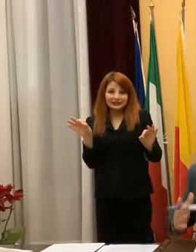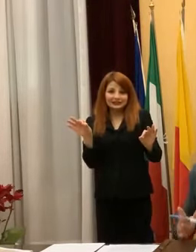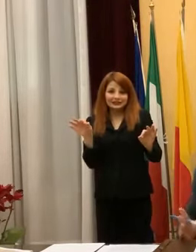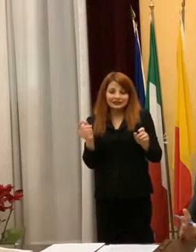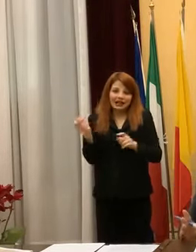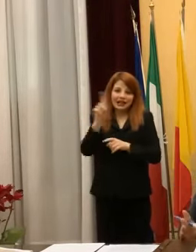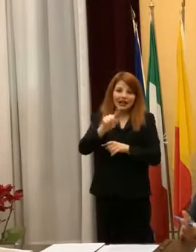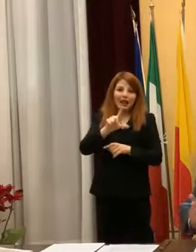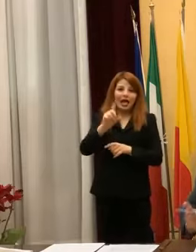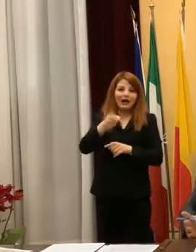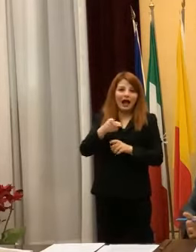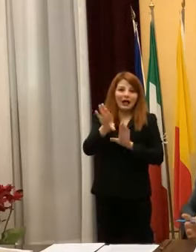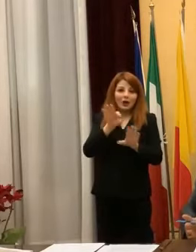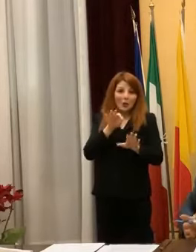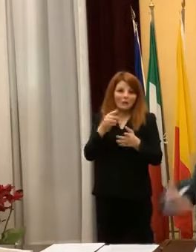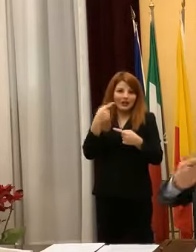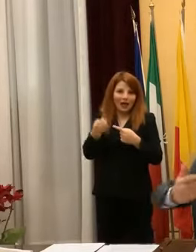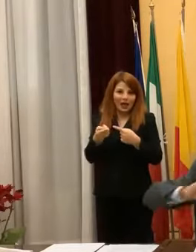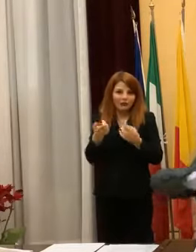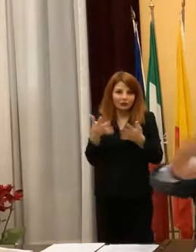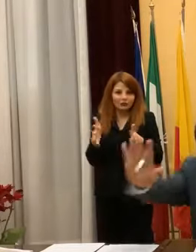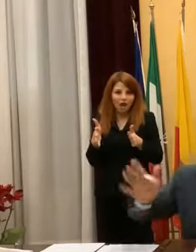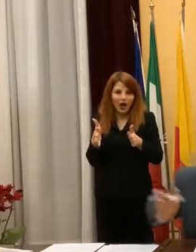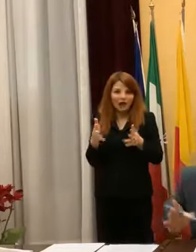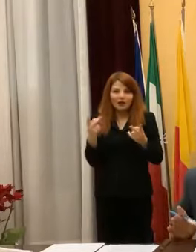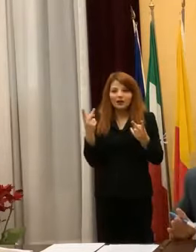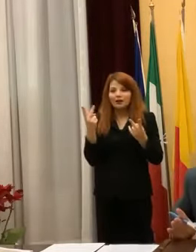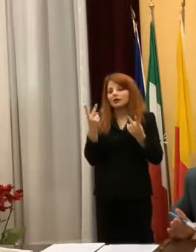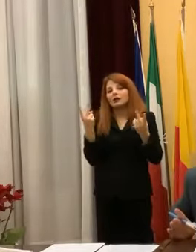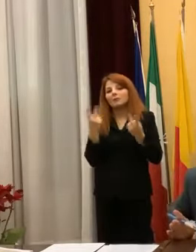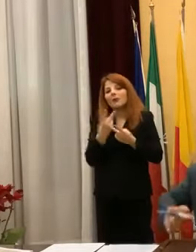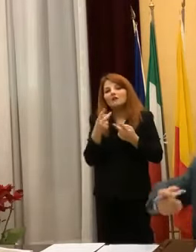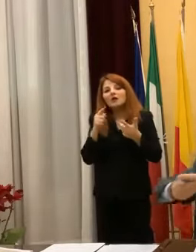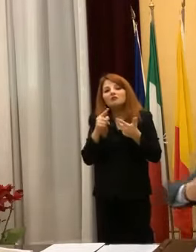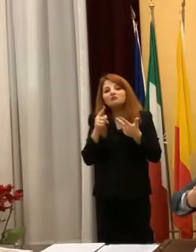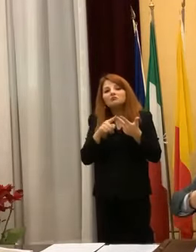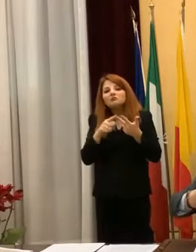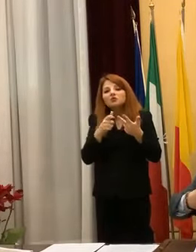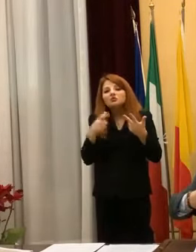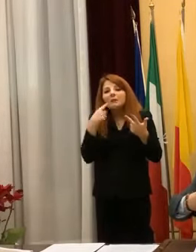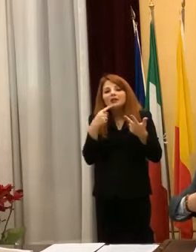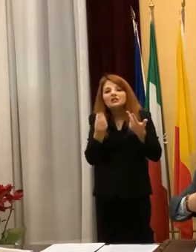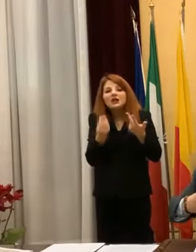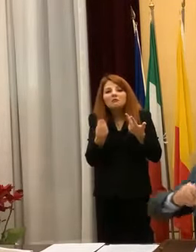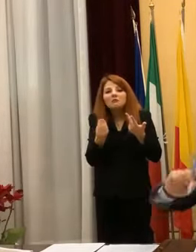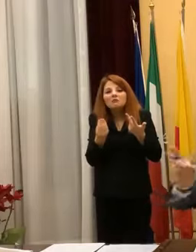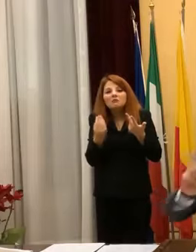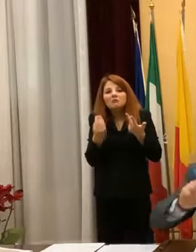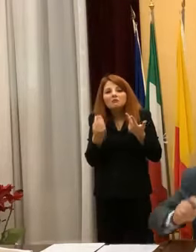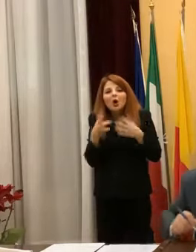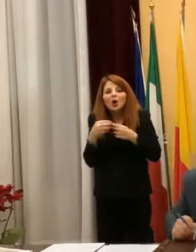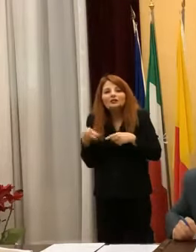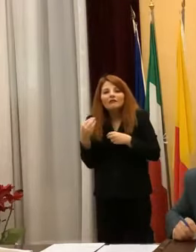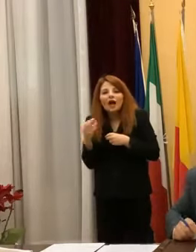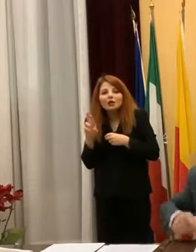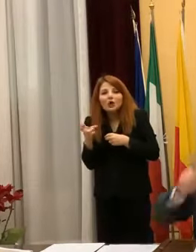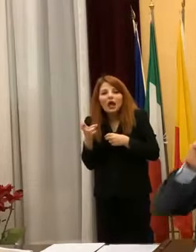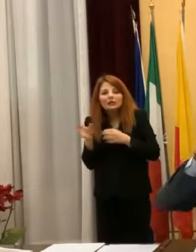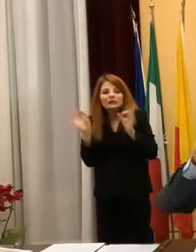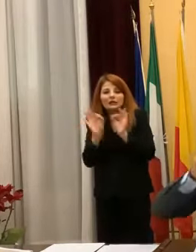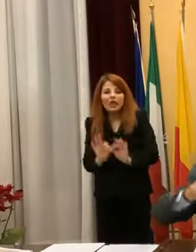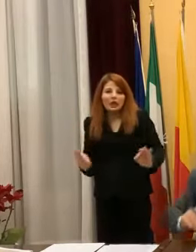città. Attenzione, casa mia è tutta la Sicilia. Io ragiono così, ma Razza no.